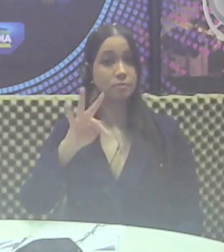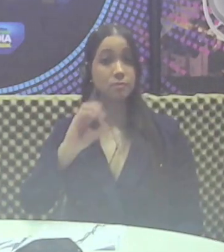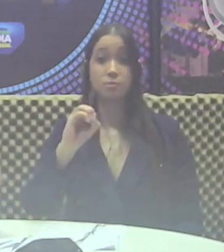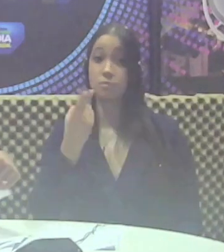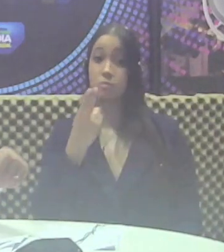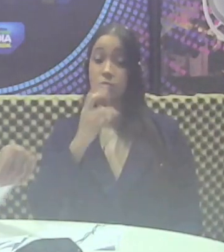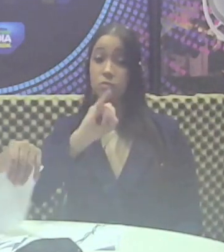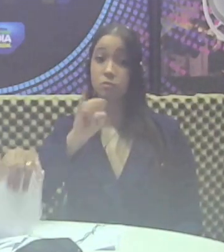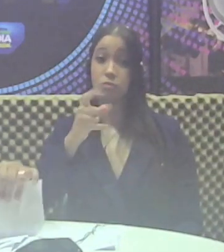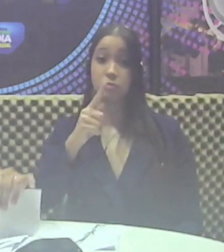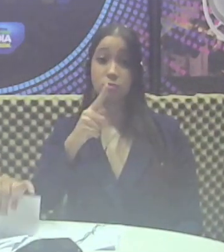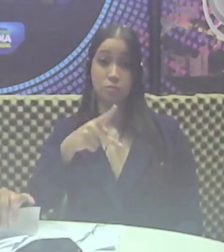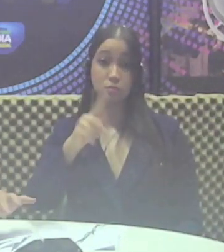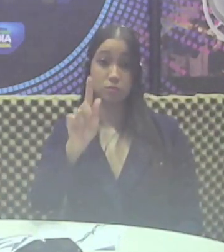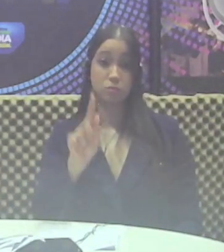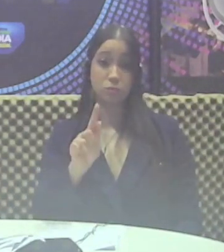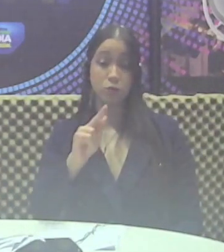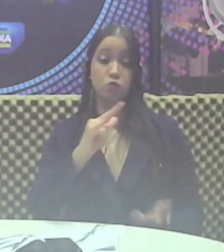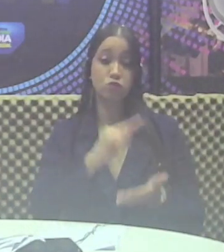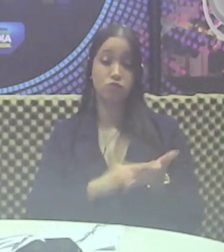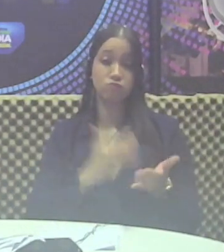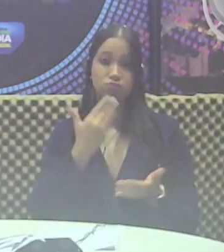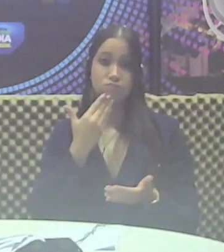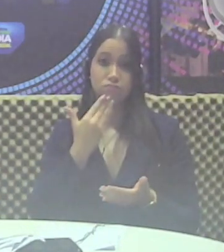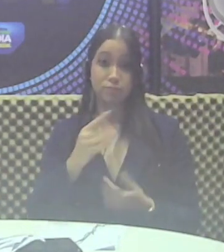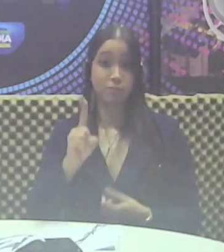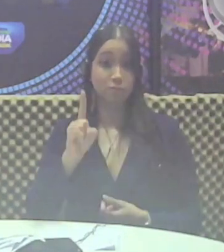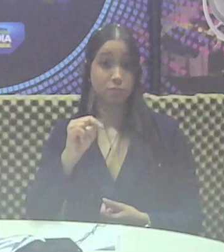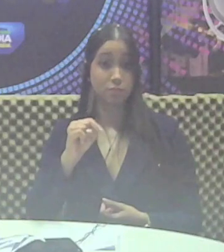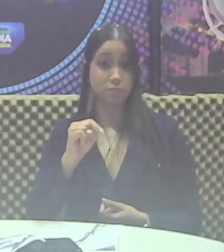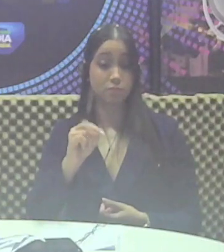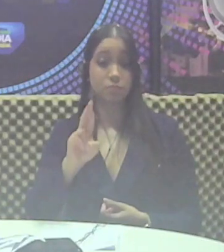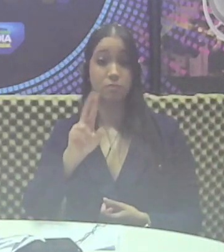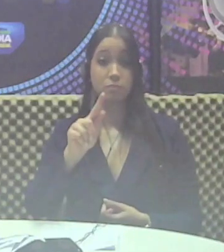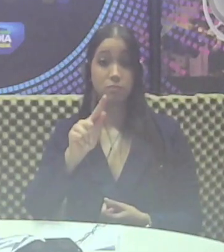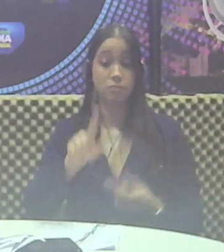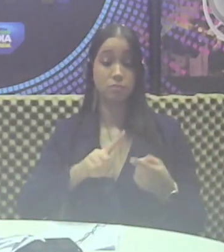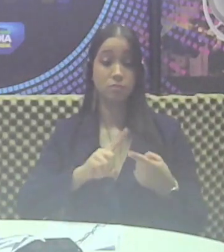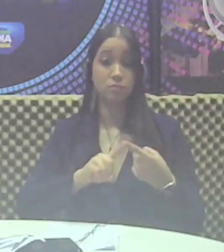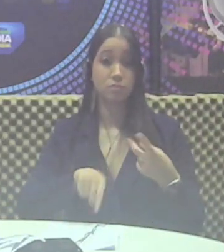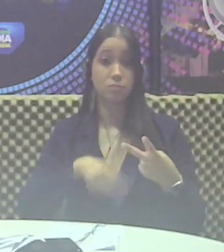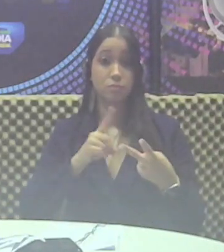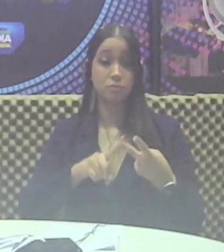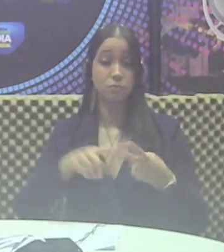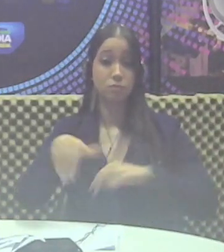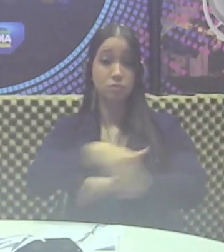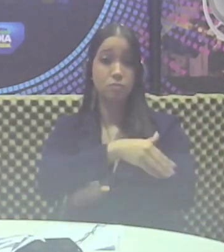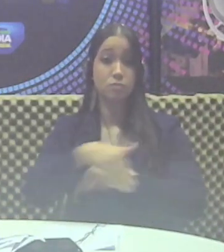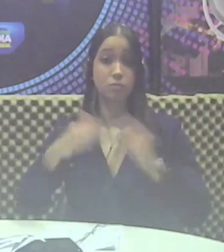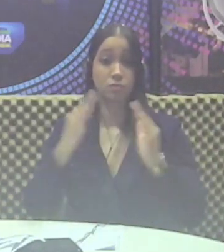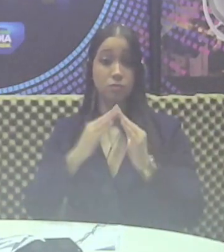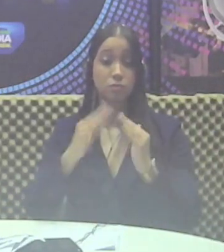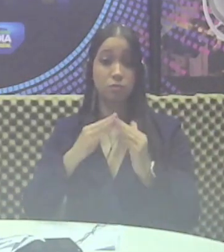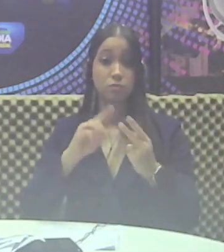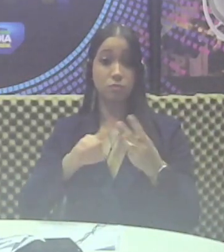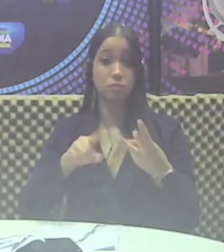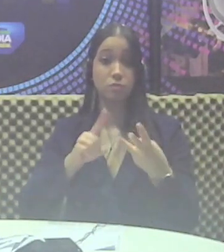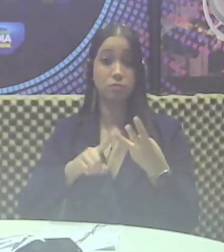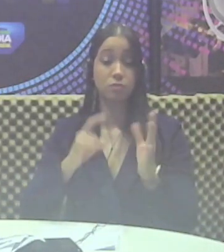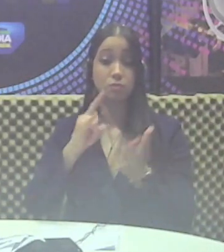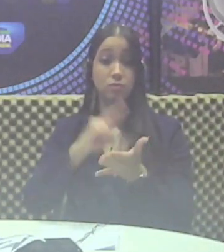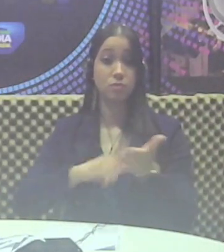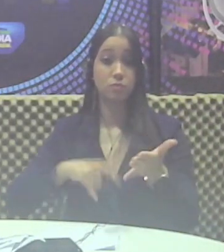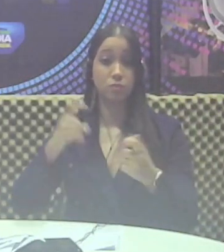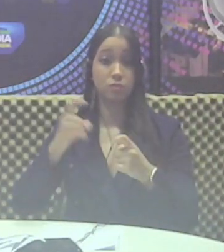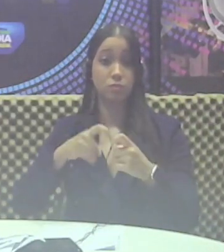JPG, os documentos solicitados pela plataforma: RG do aluno, comprovante de residência e atestado